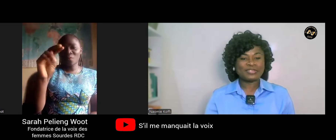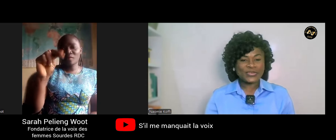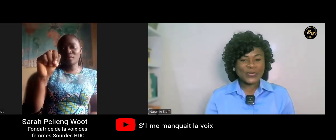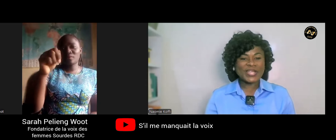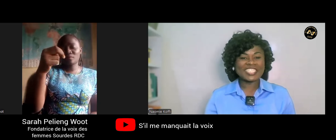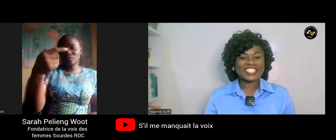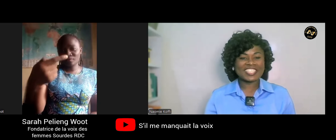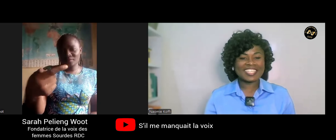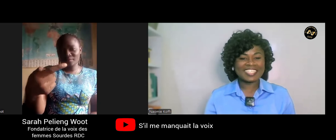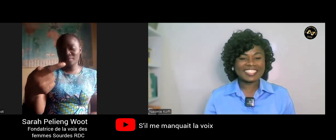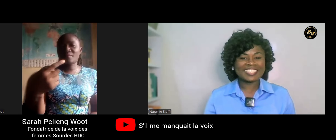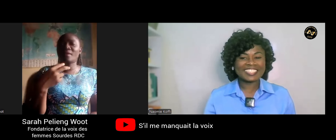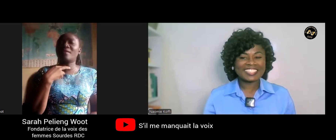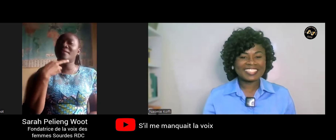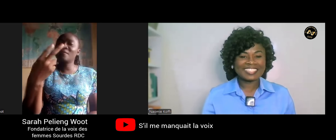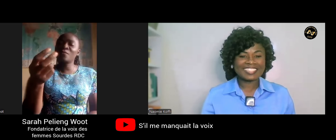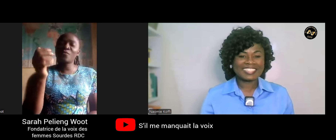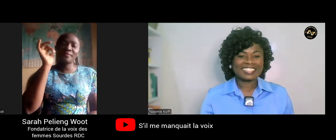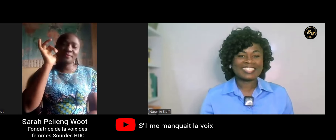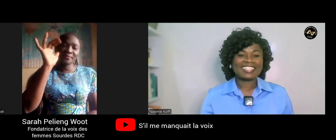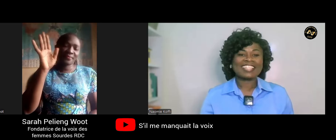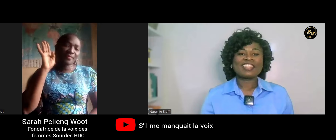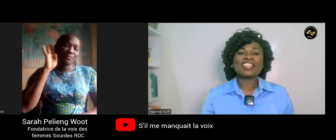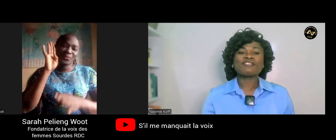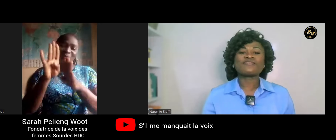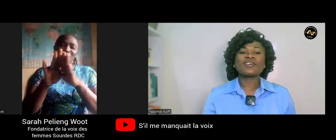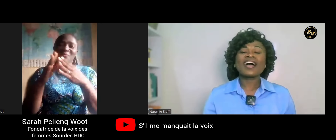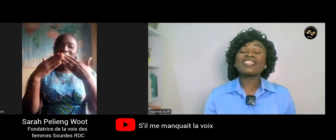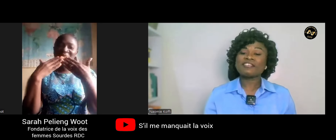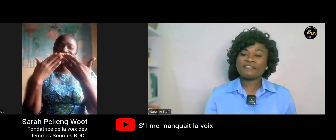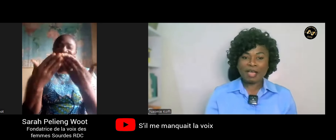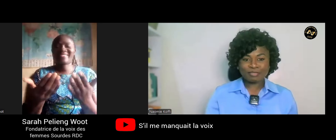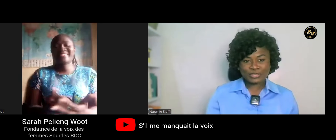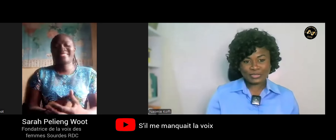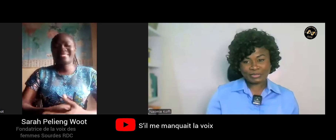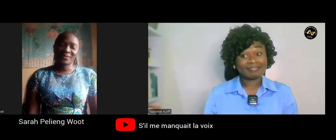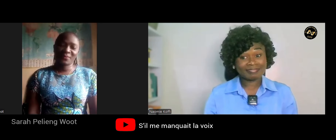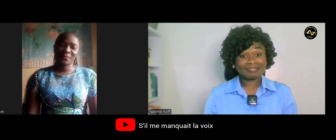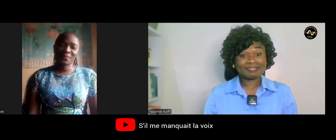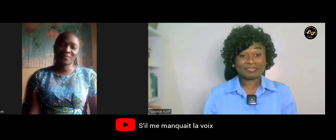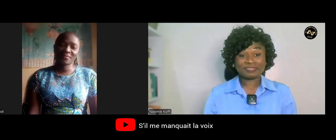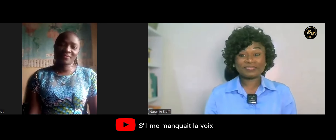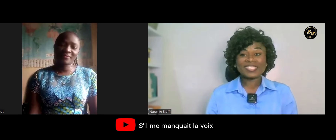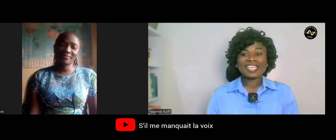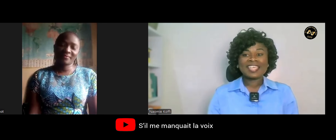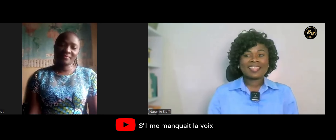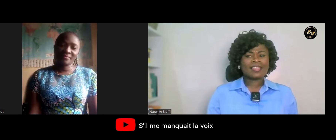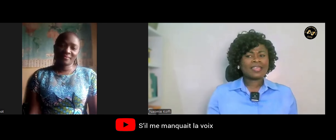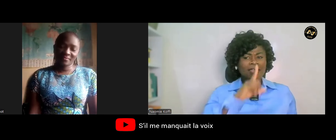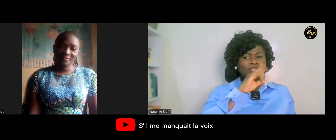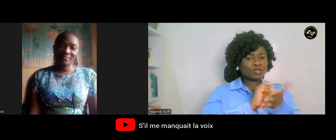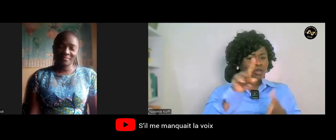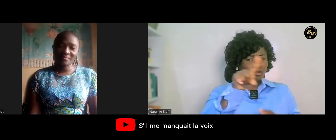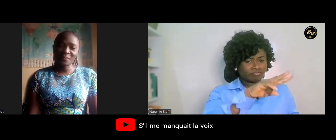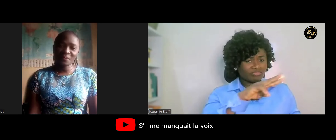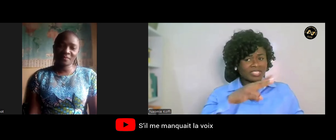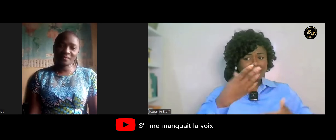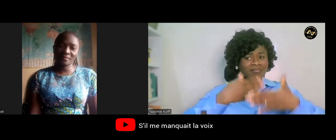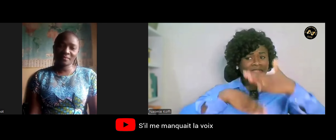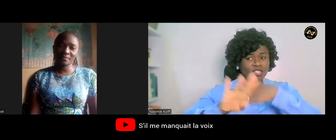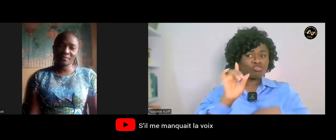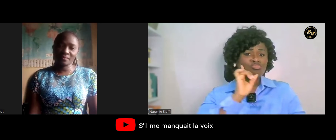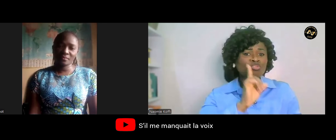responsable d'une ONG, La Voix des femmes sourdes. Mhm. Est-ce que